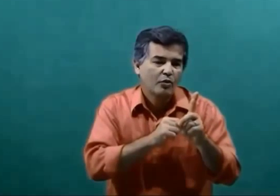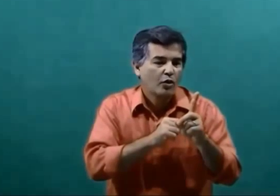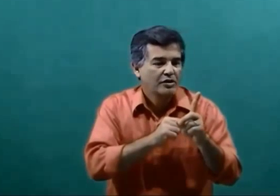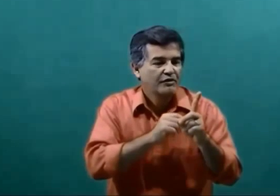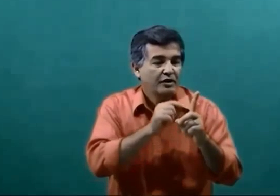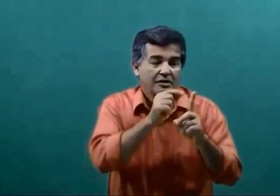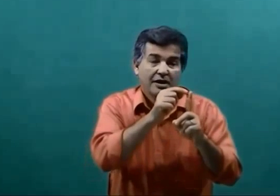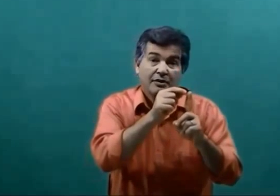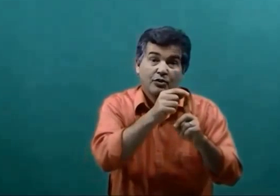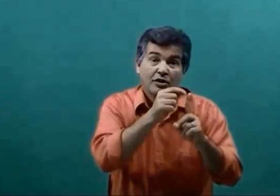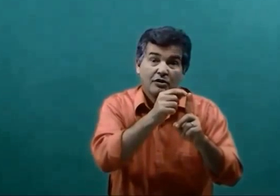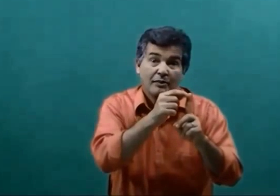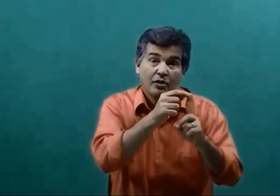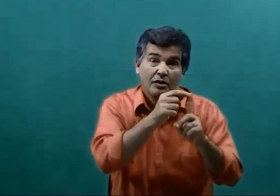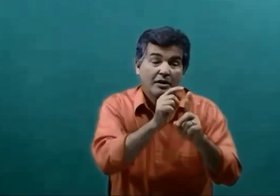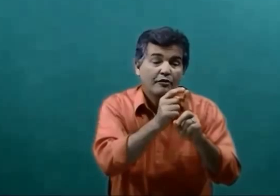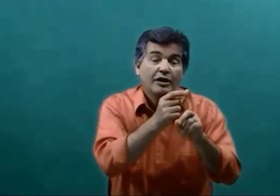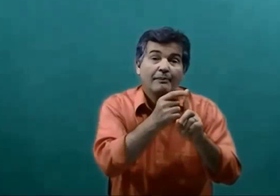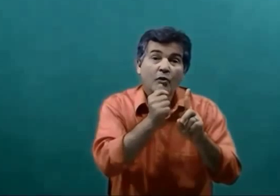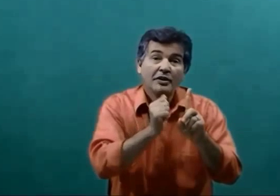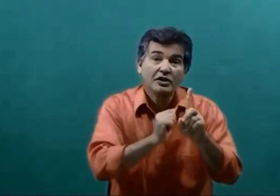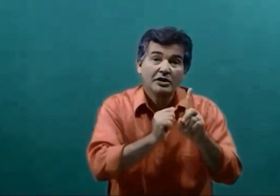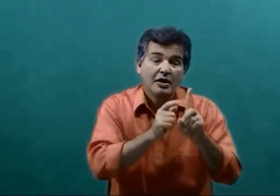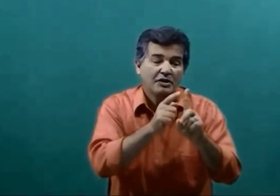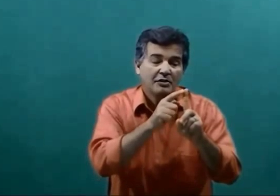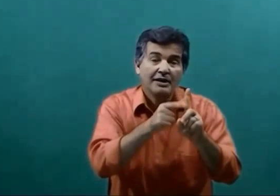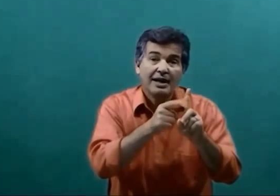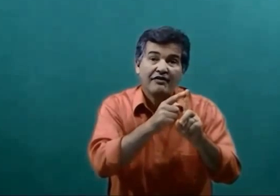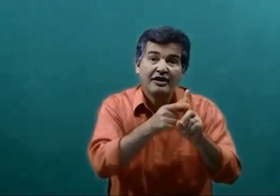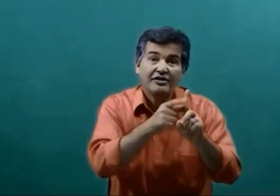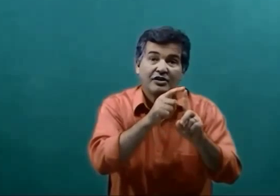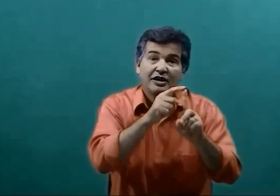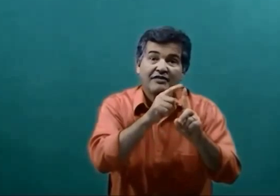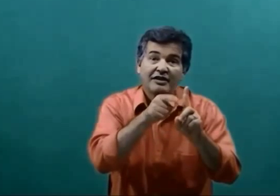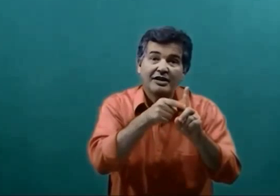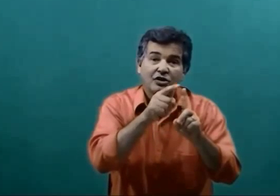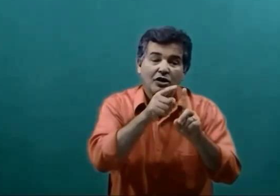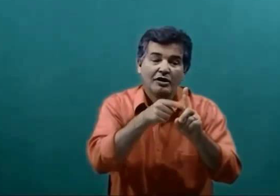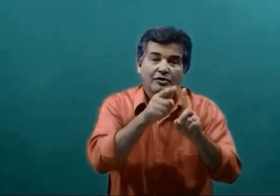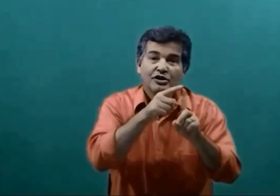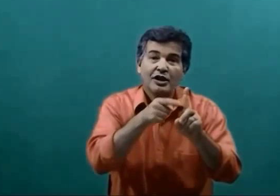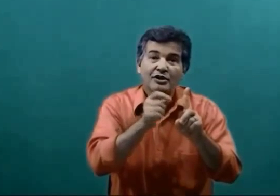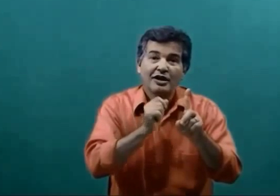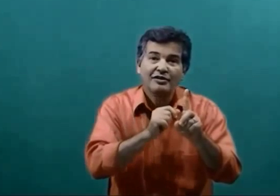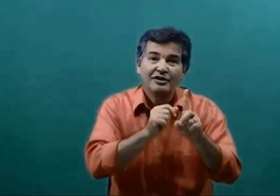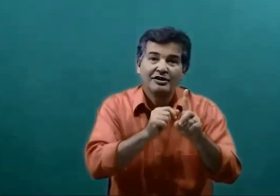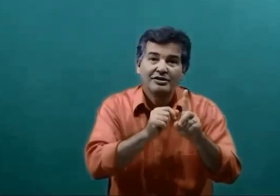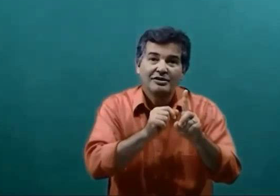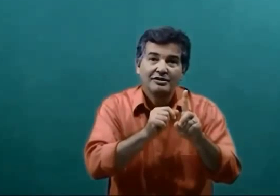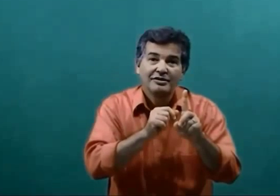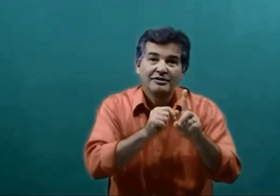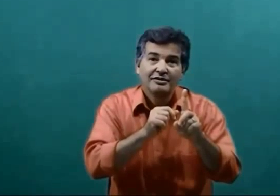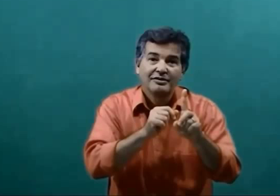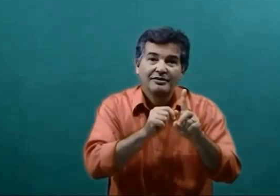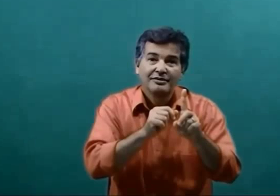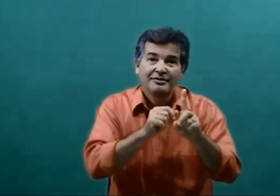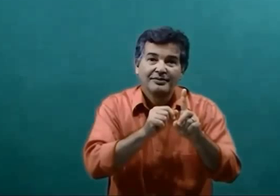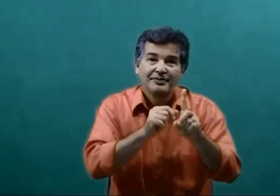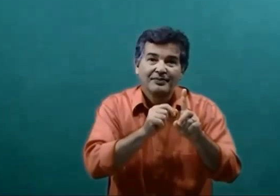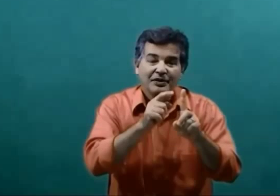costa e frente? Lembra do olhinho e a boca? Foi na polpa digital, então aqui é a frente. Então a gravidez, ó, sinal de gravidez. Então